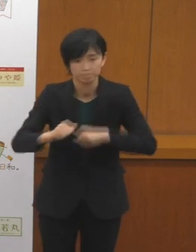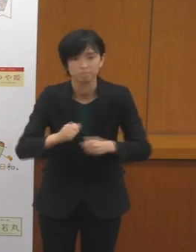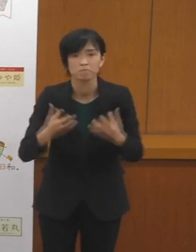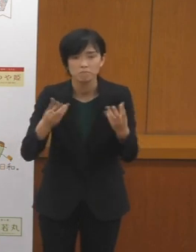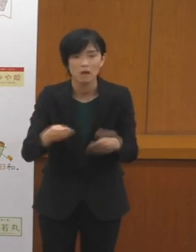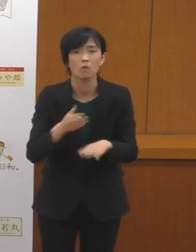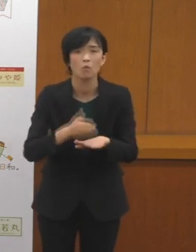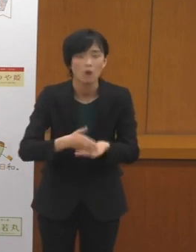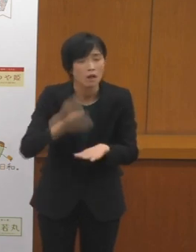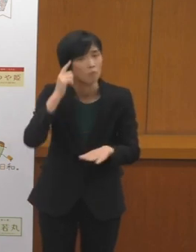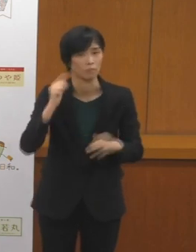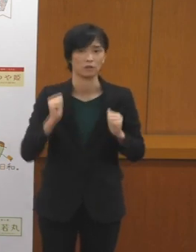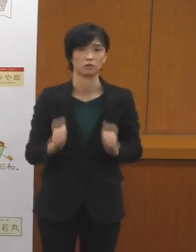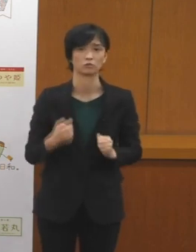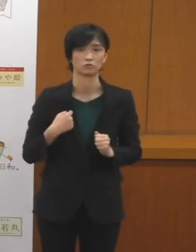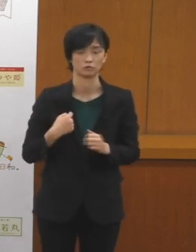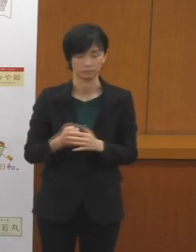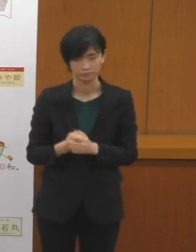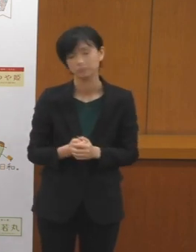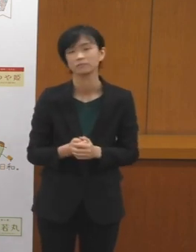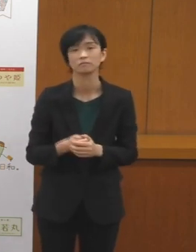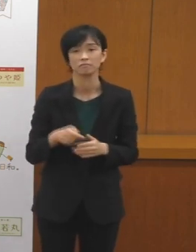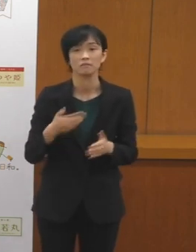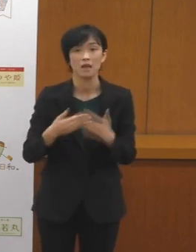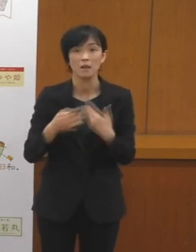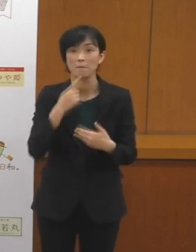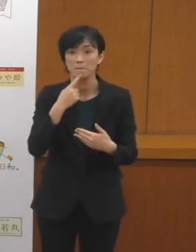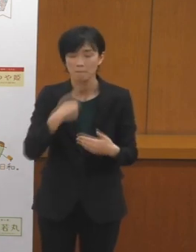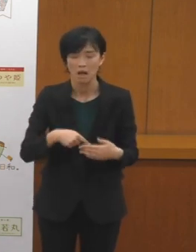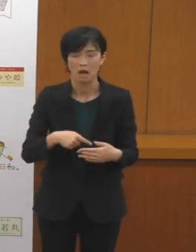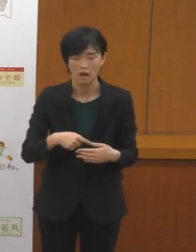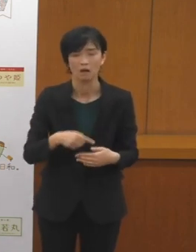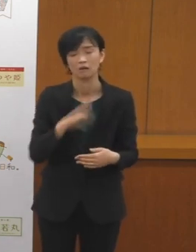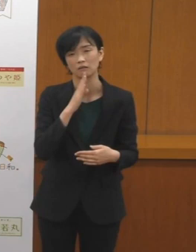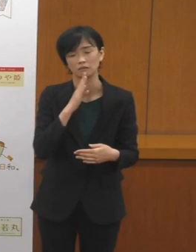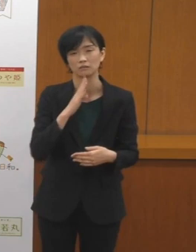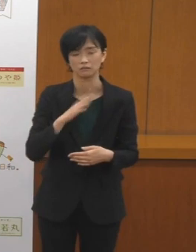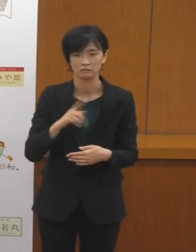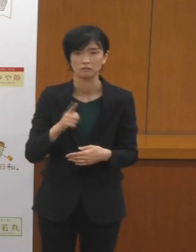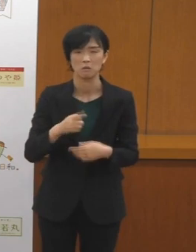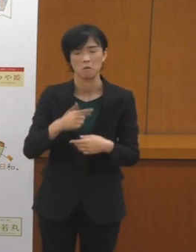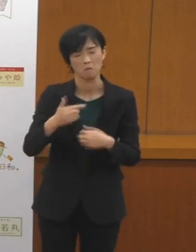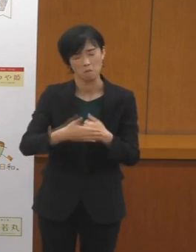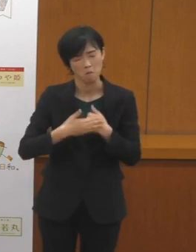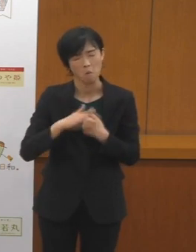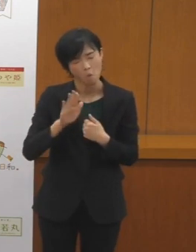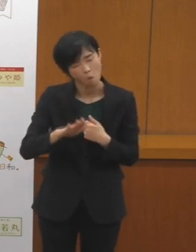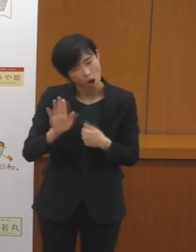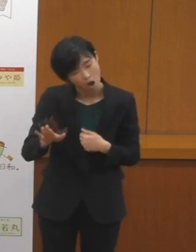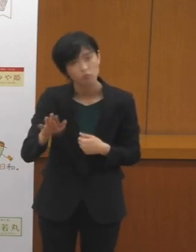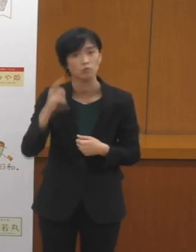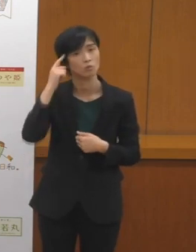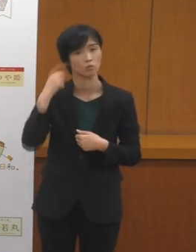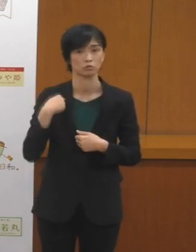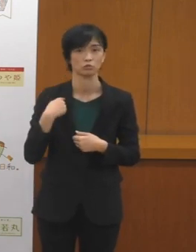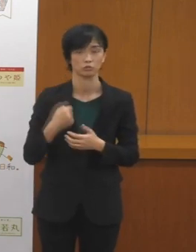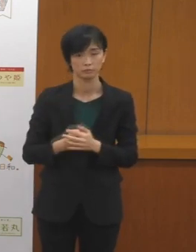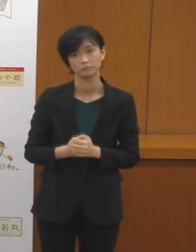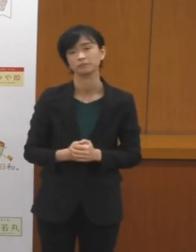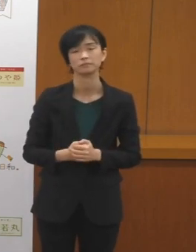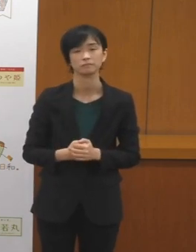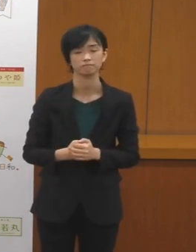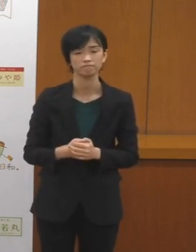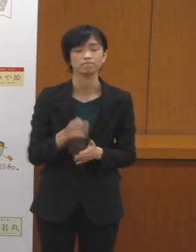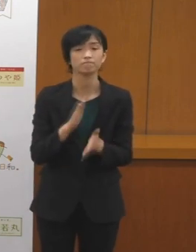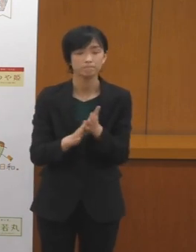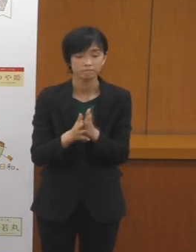この経験は本県にとって大きな財産になると思っています改めて県民の